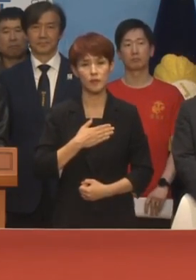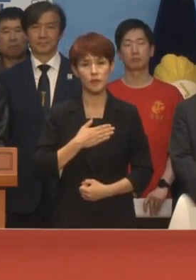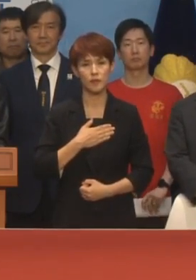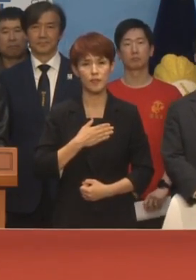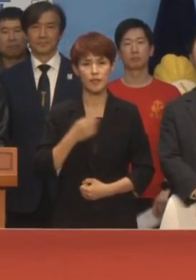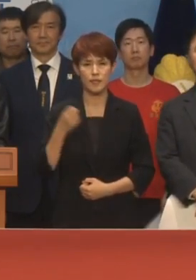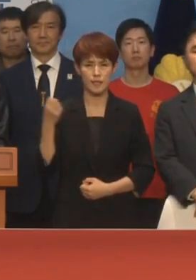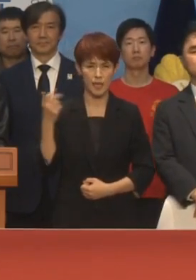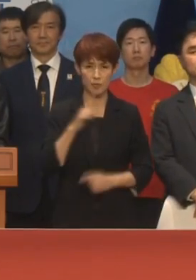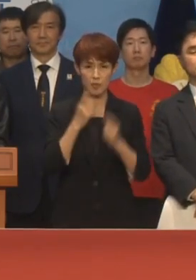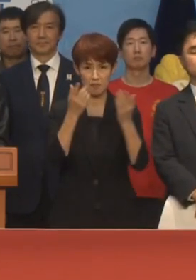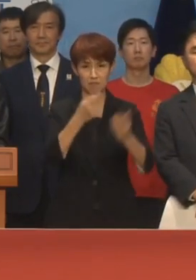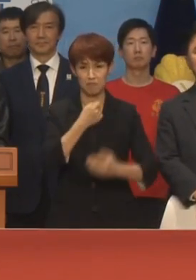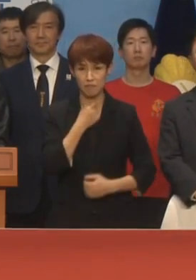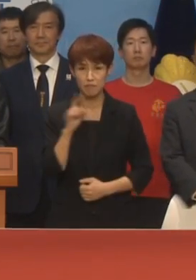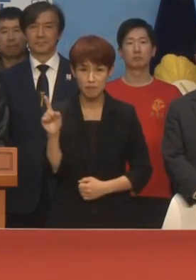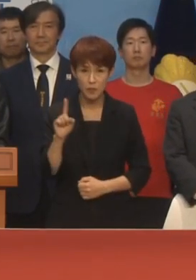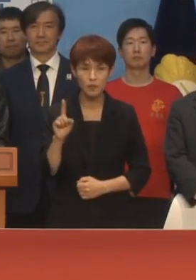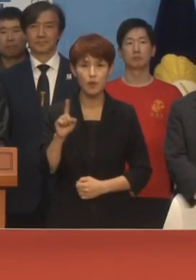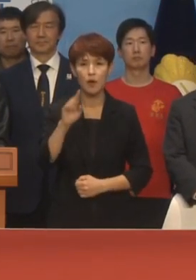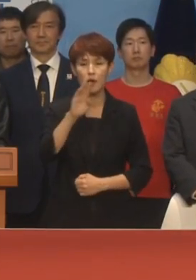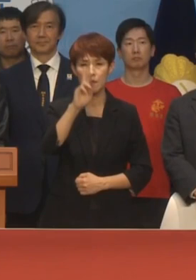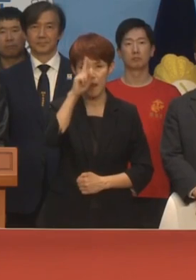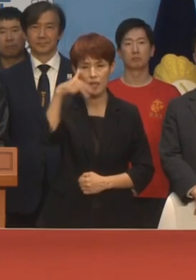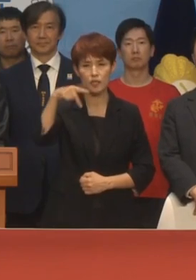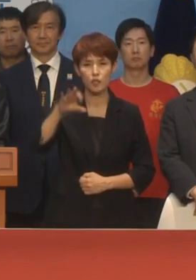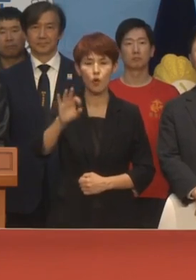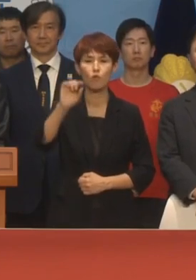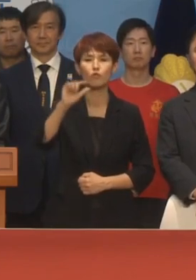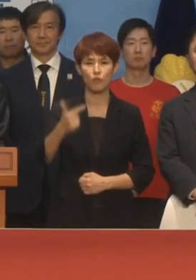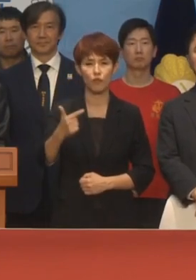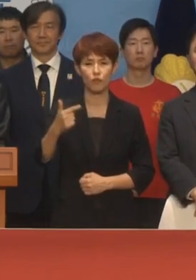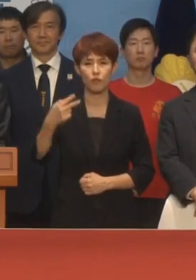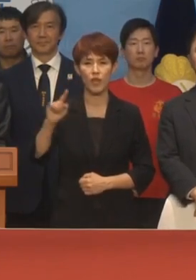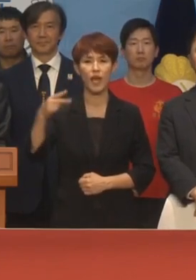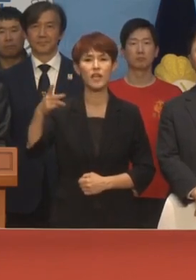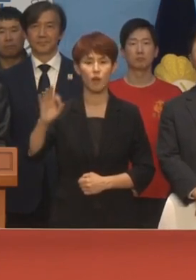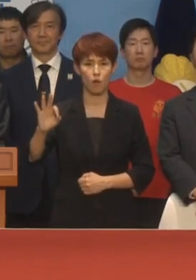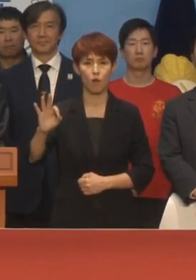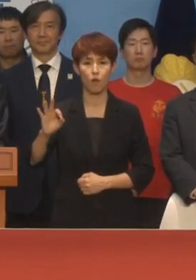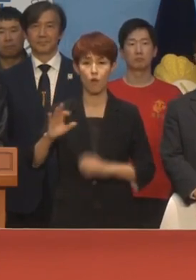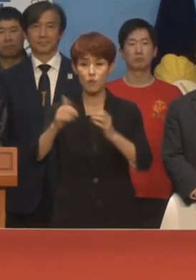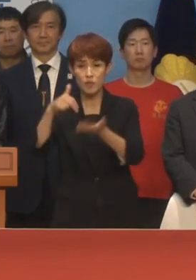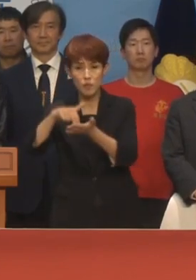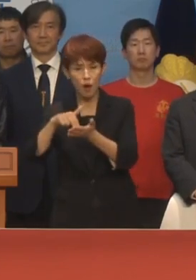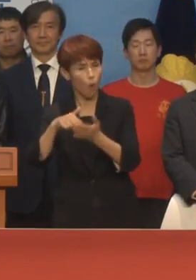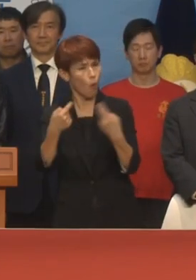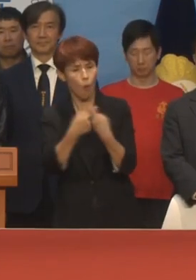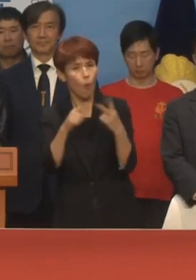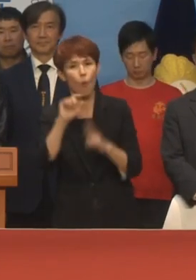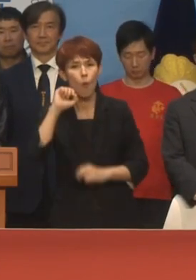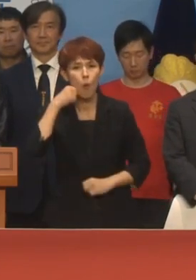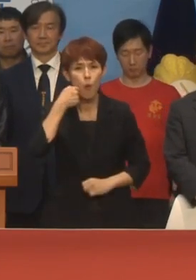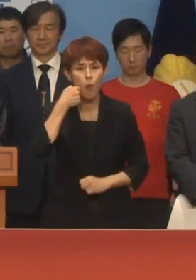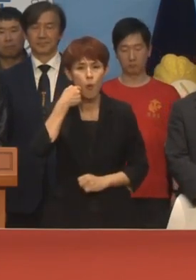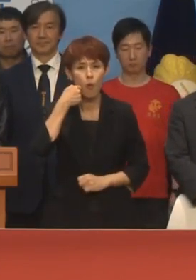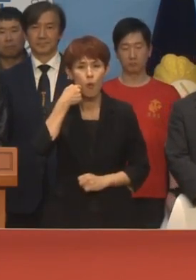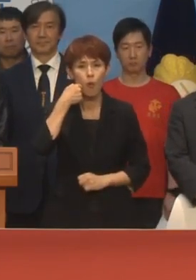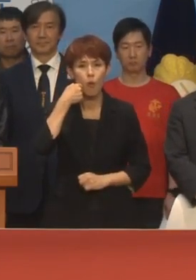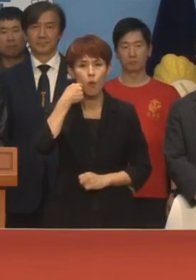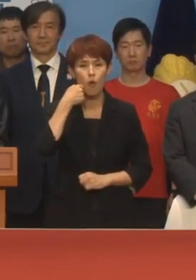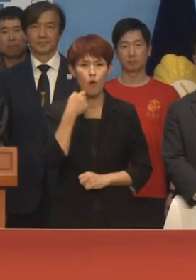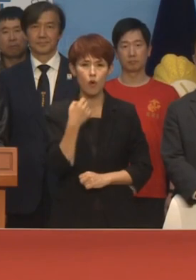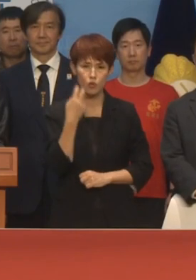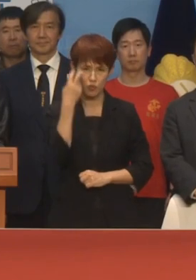다시 한번 우리 박정훈 대령, 지금 도저히 국민들은 이해하지 못하고 있습니다. 어쩌면